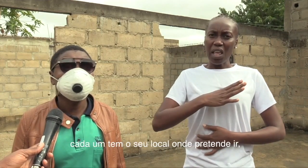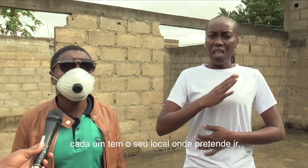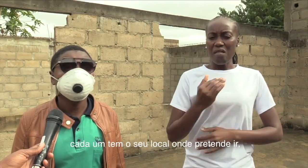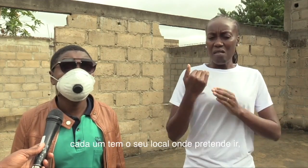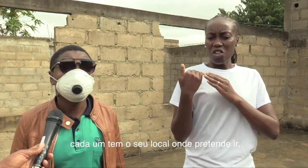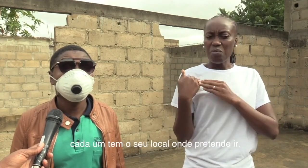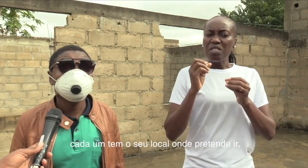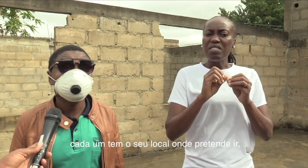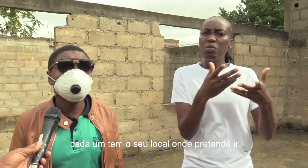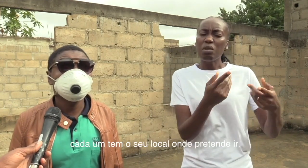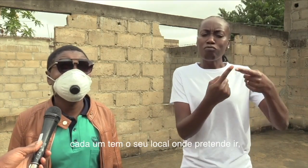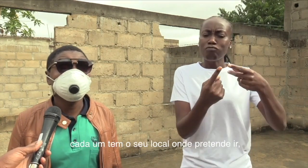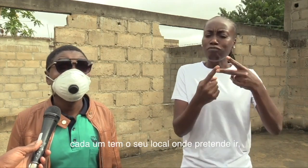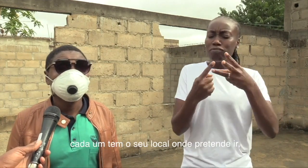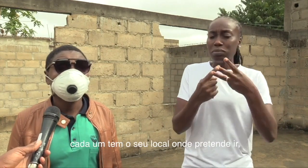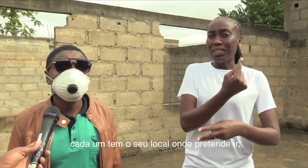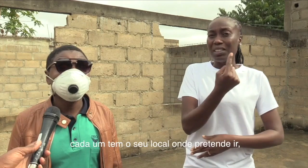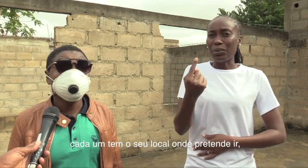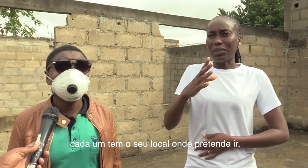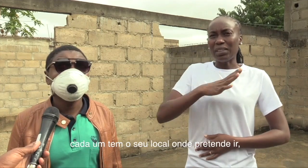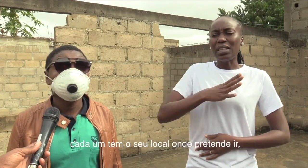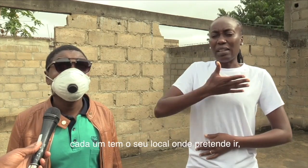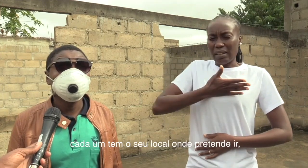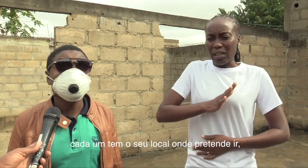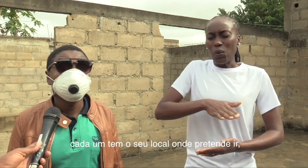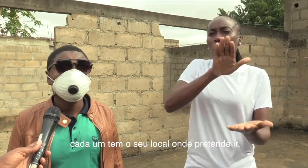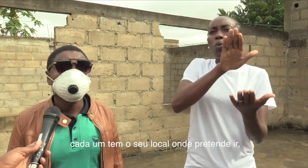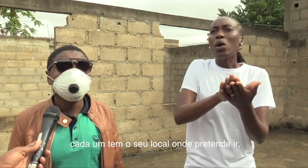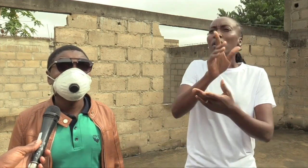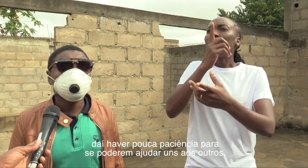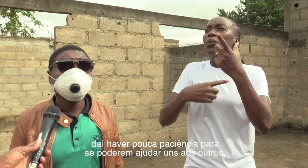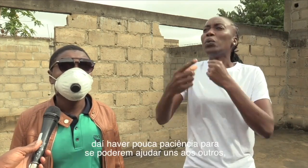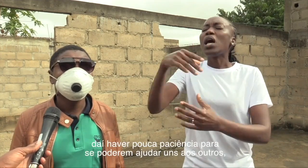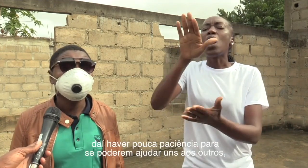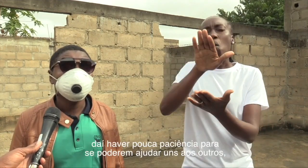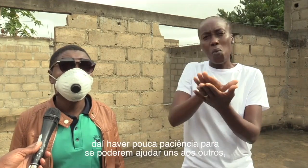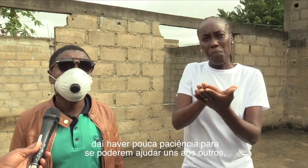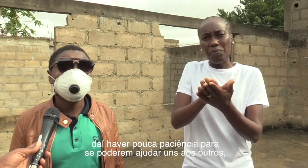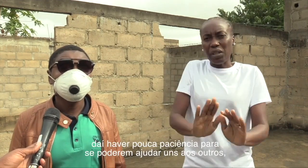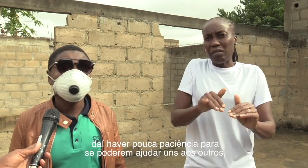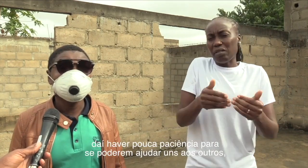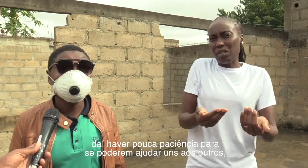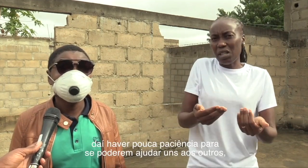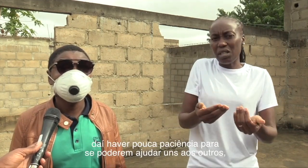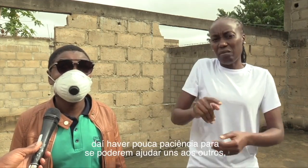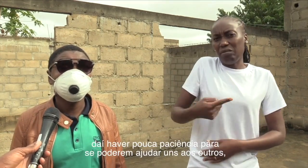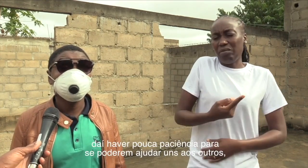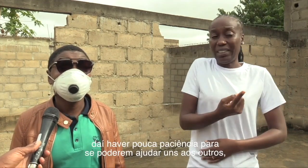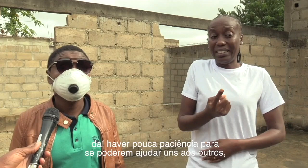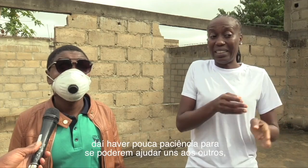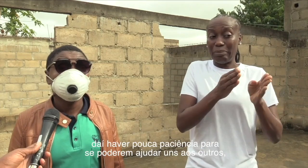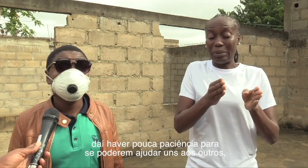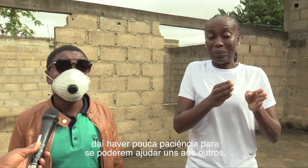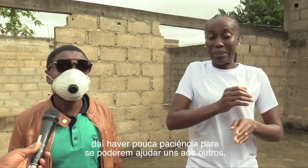e cada um tem o seu local onde pretende ir. Então, daí que há pouca paciência para